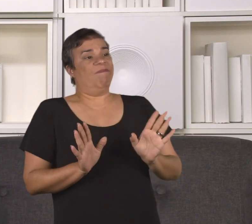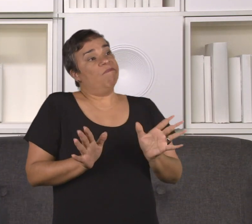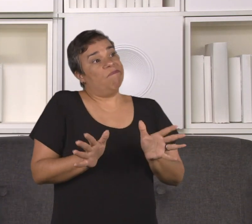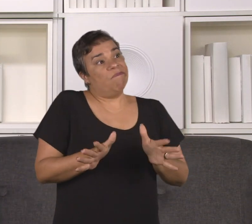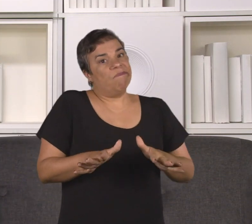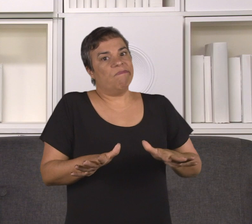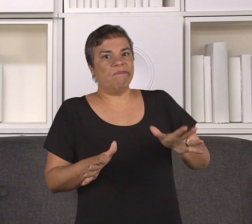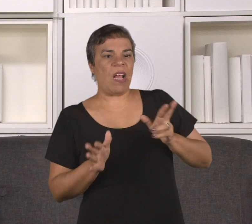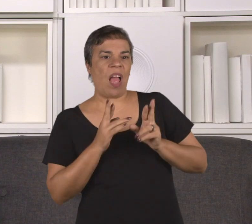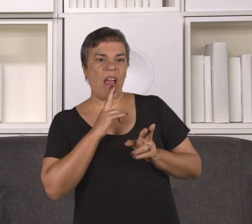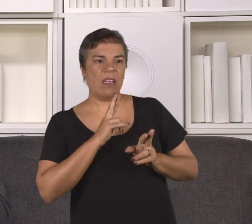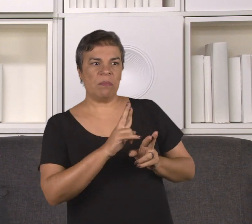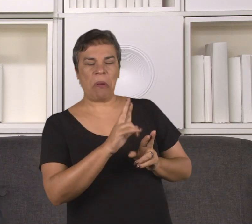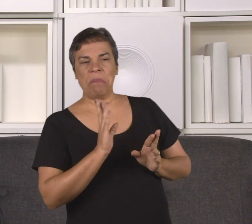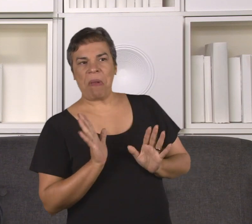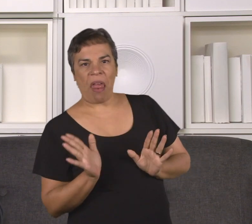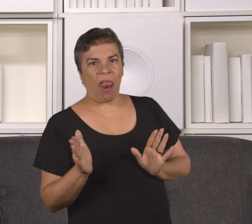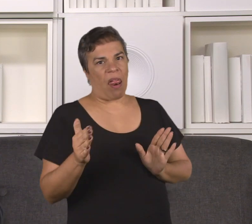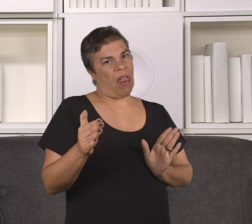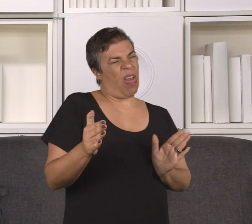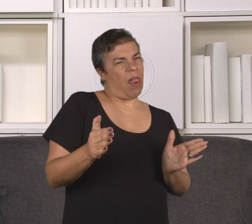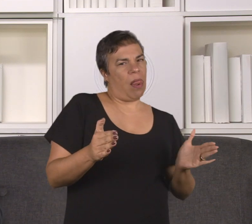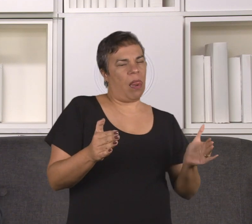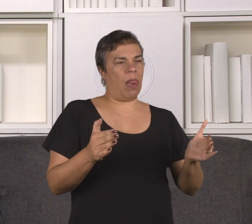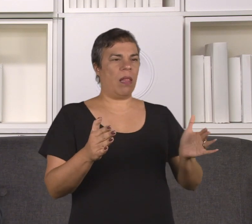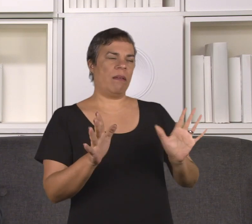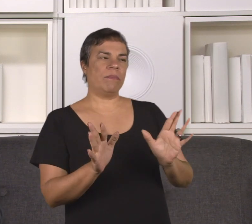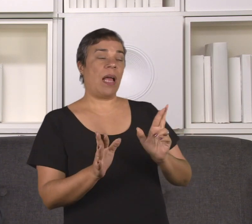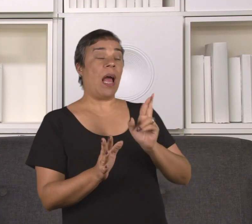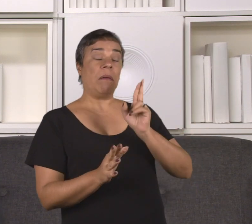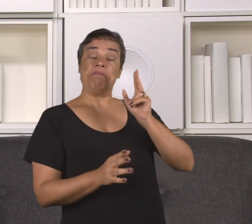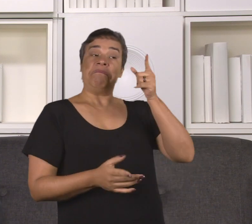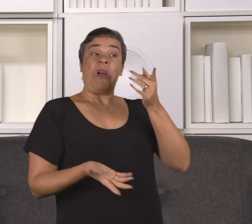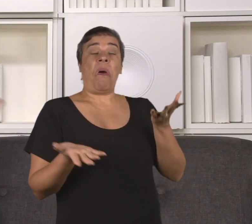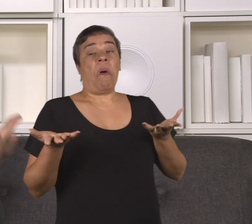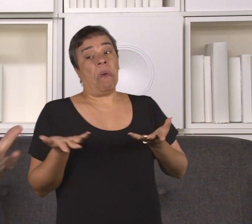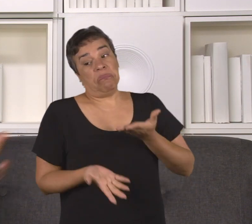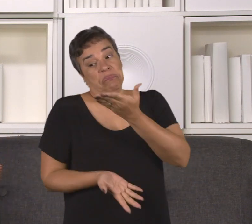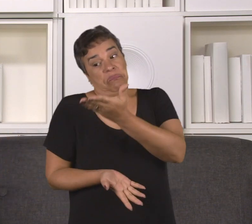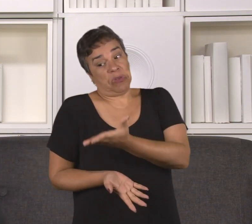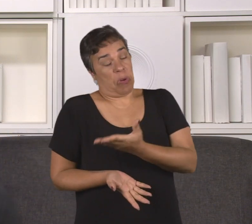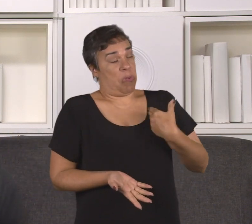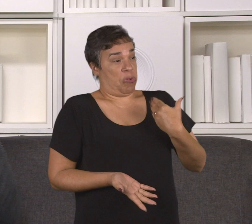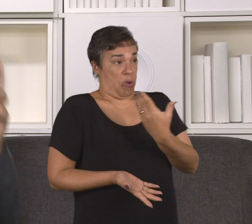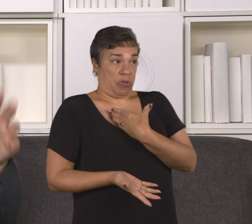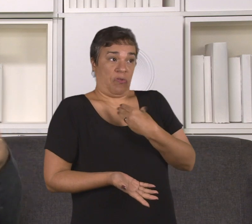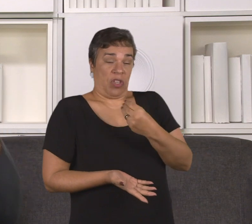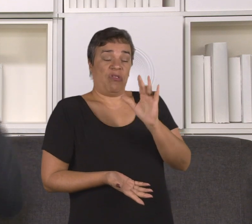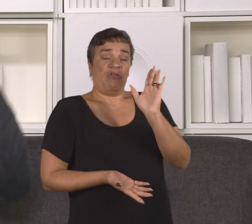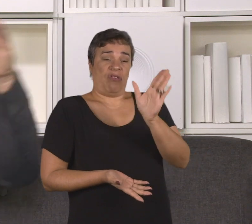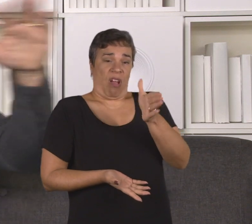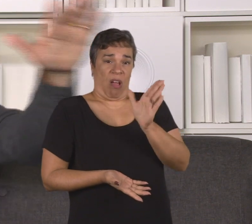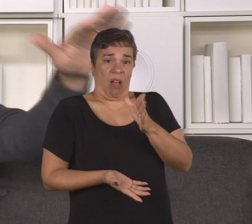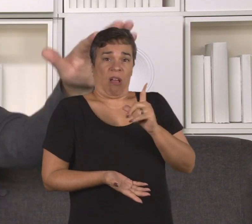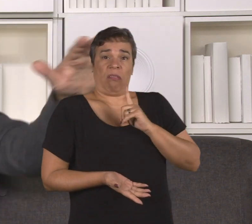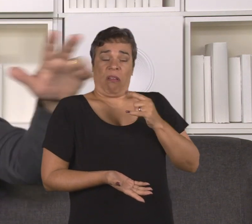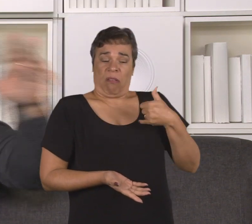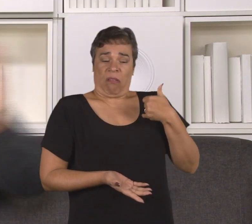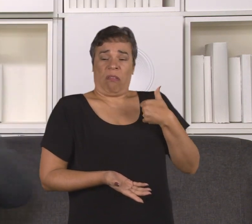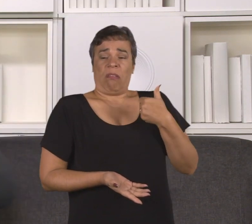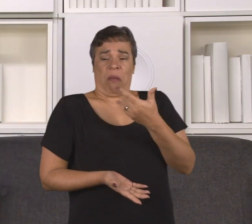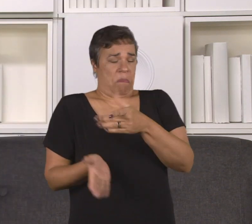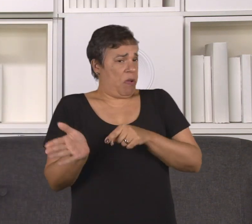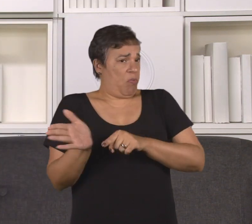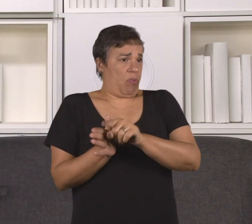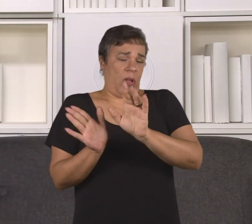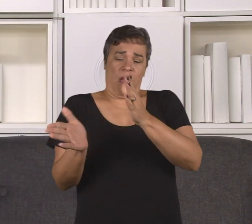evasivas e saem com essa. Olha, o nosso filho já tem idade, ele é grande, pergunta para ele,